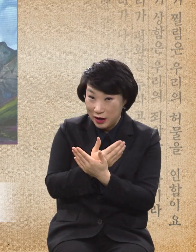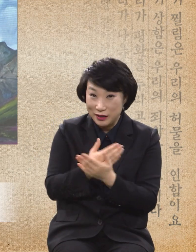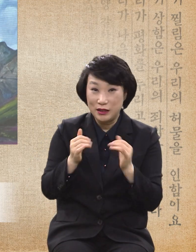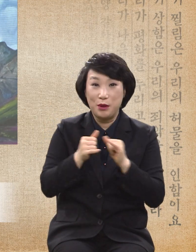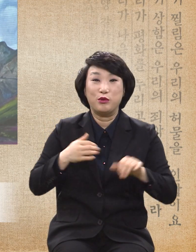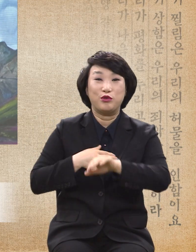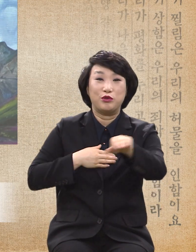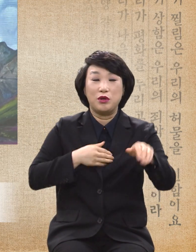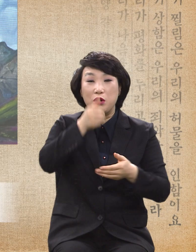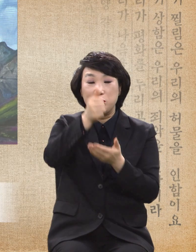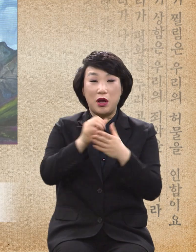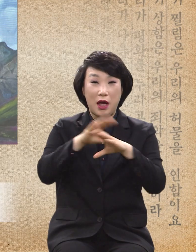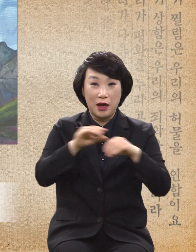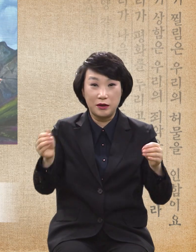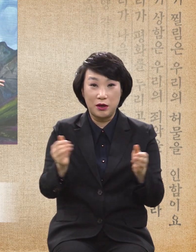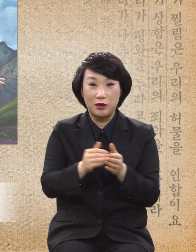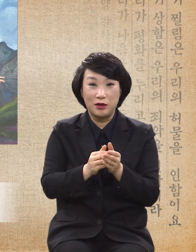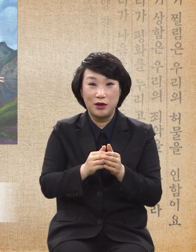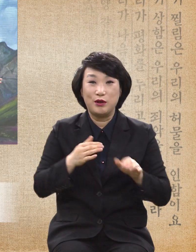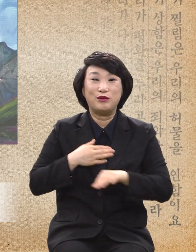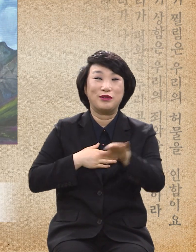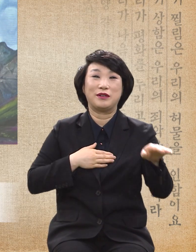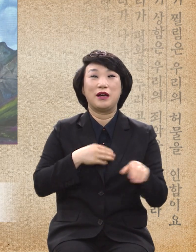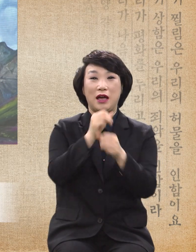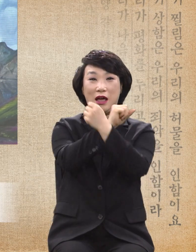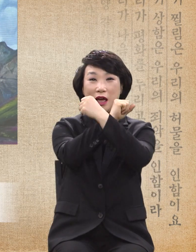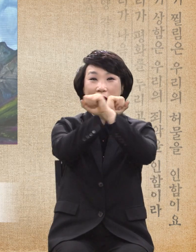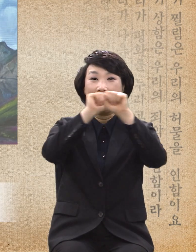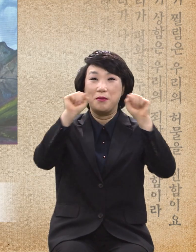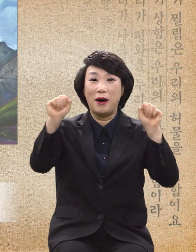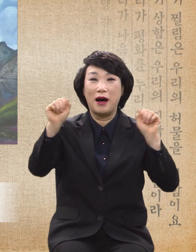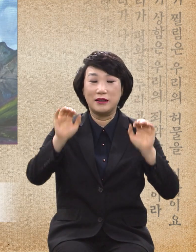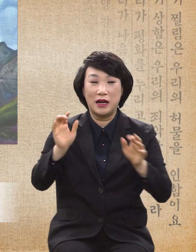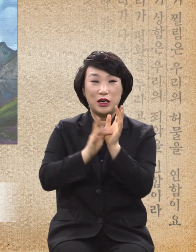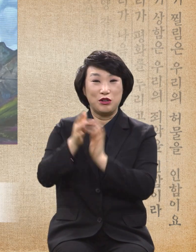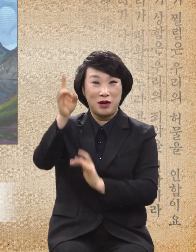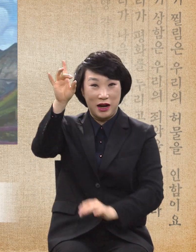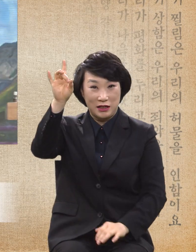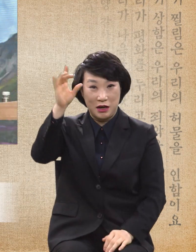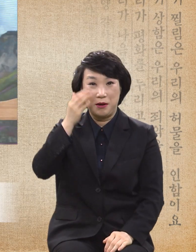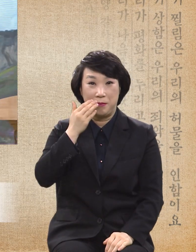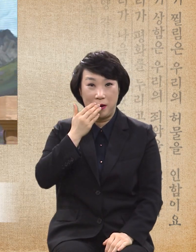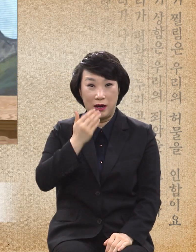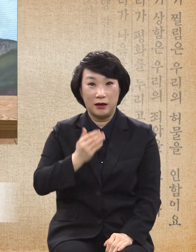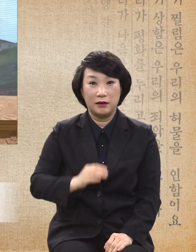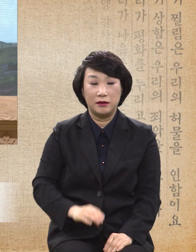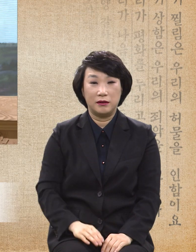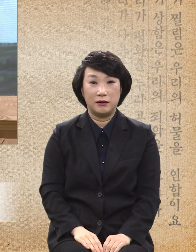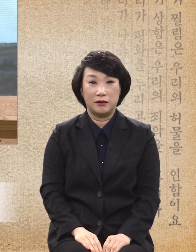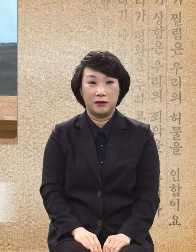죄를 무효시켜버리고 우리를 해방시키는 예수밖에 없다는 것입니다.